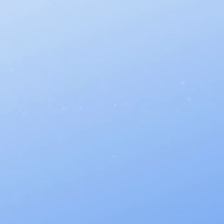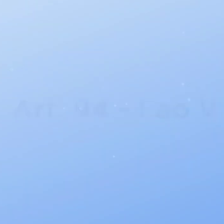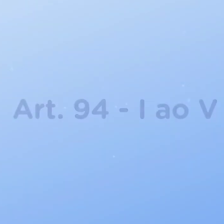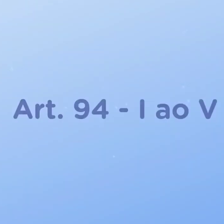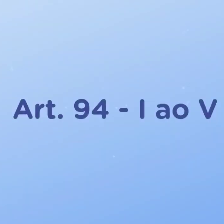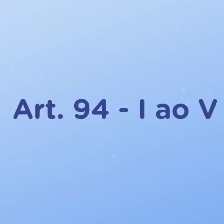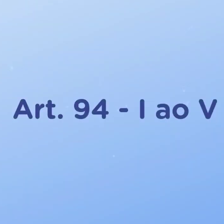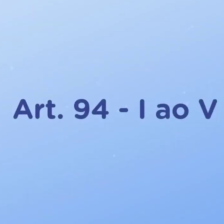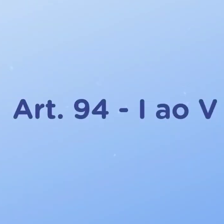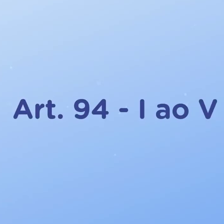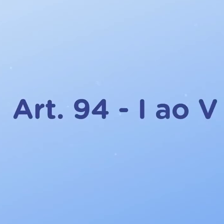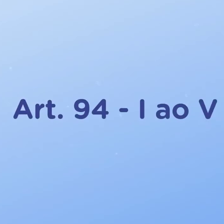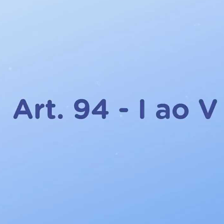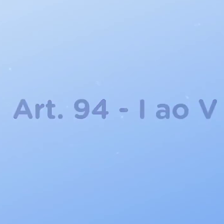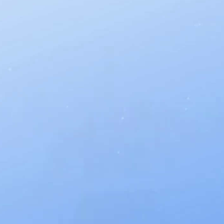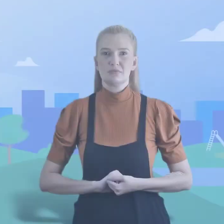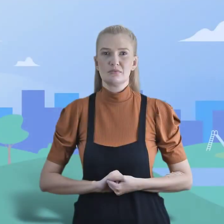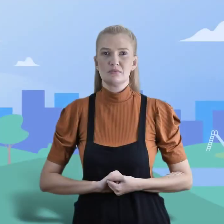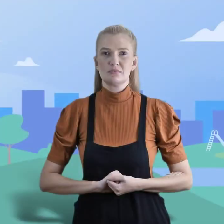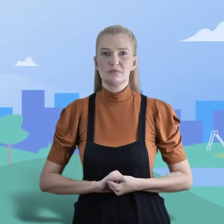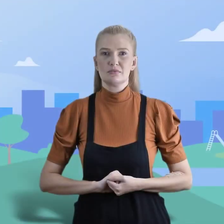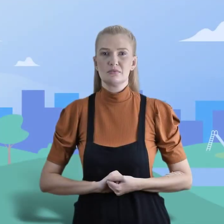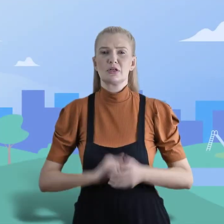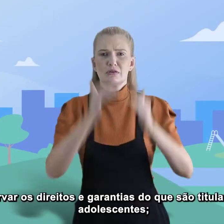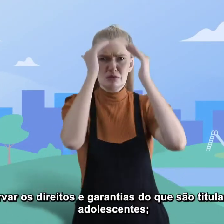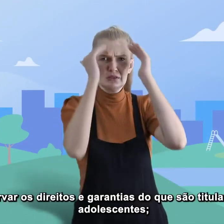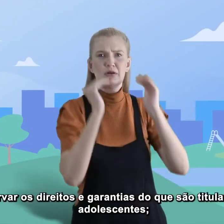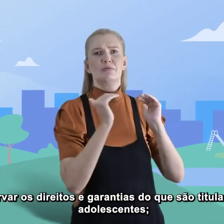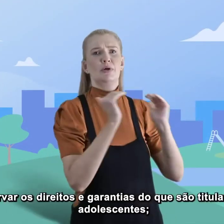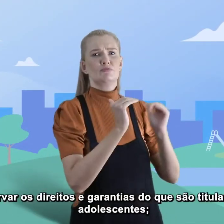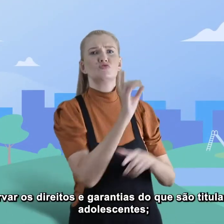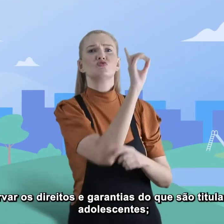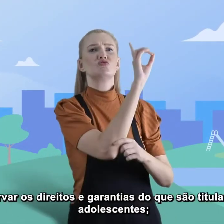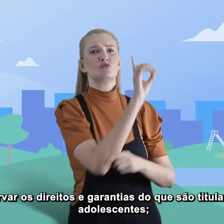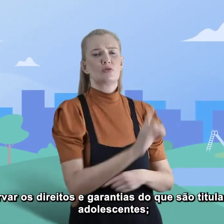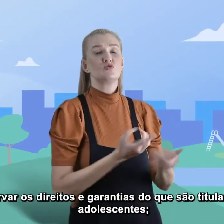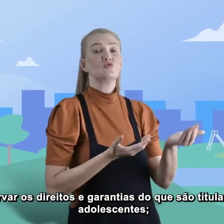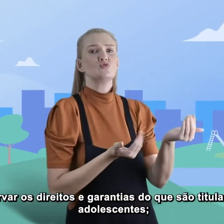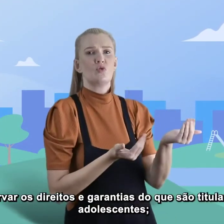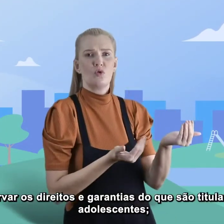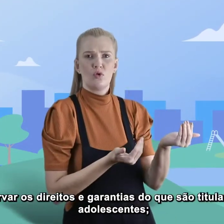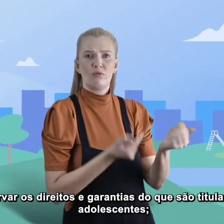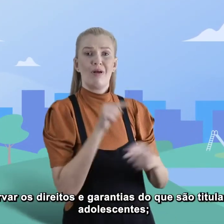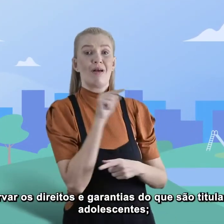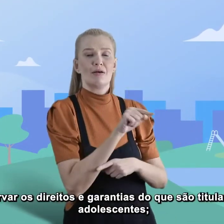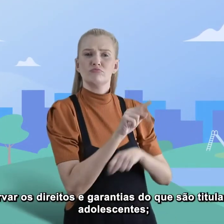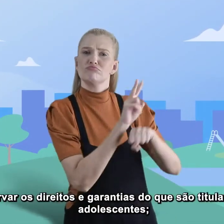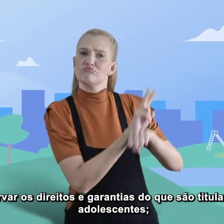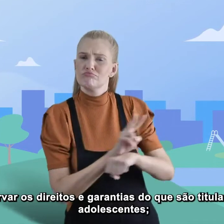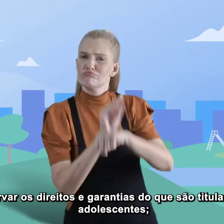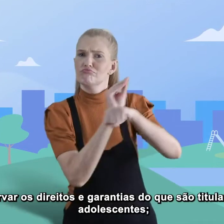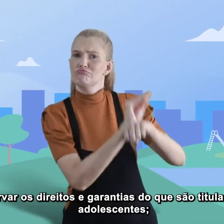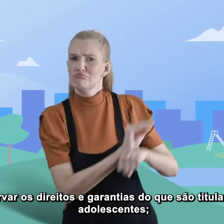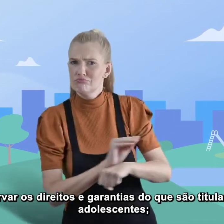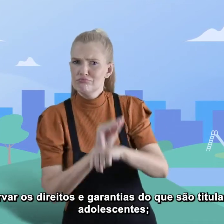Artigo 94, o inciso 1º ao 5º. Observar os direitos e garantias do que são titulares os